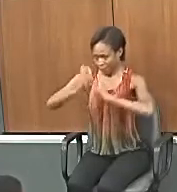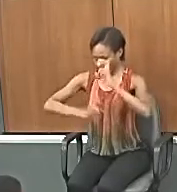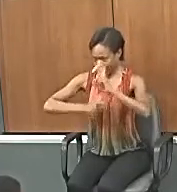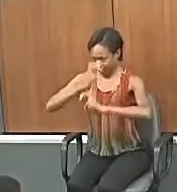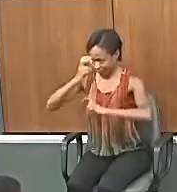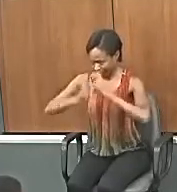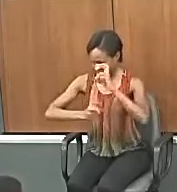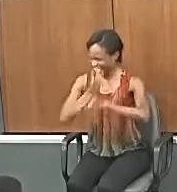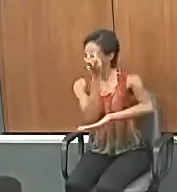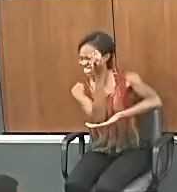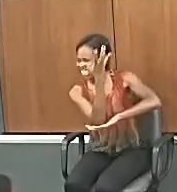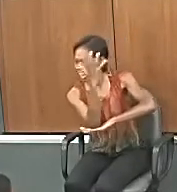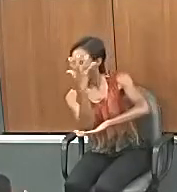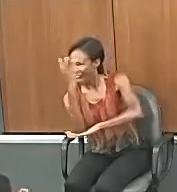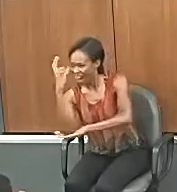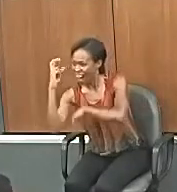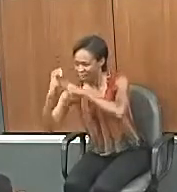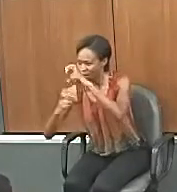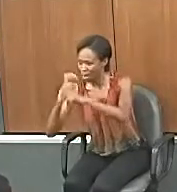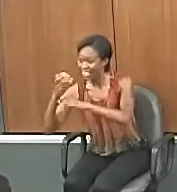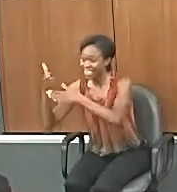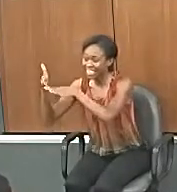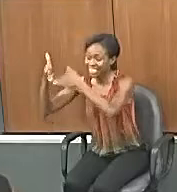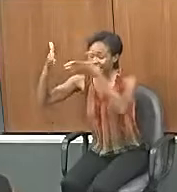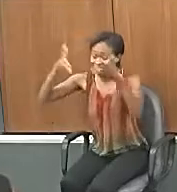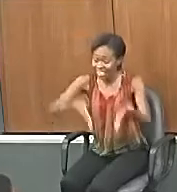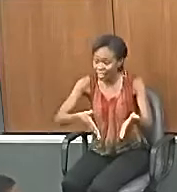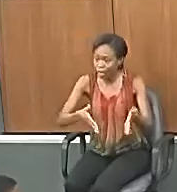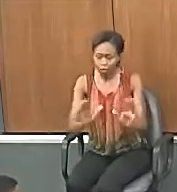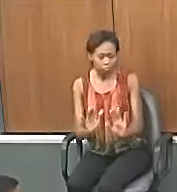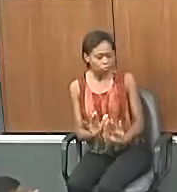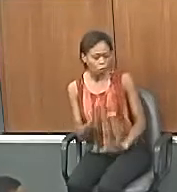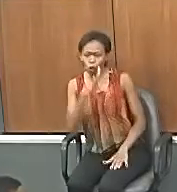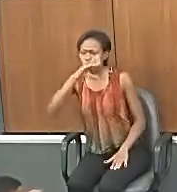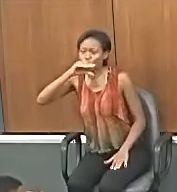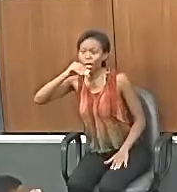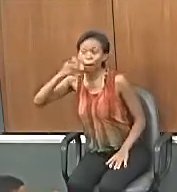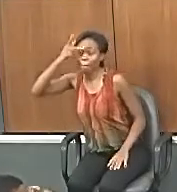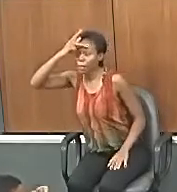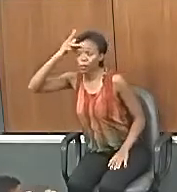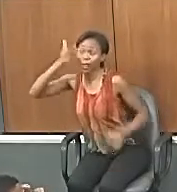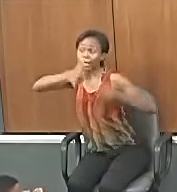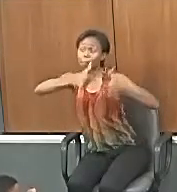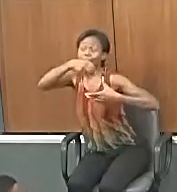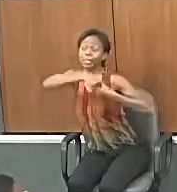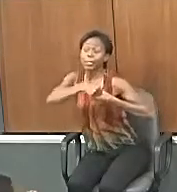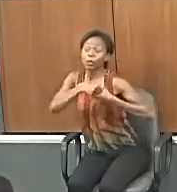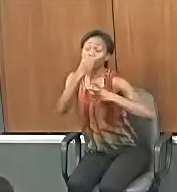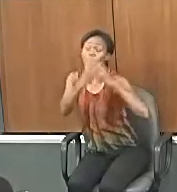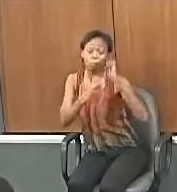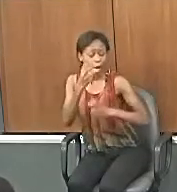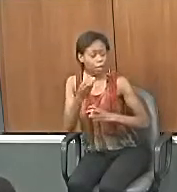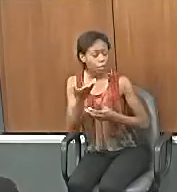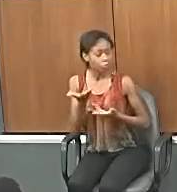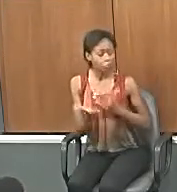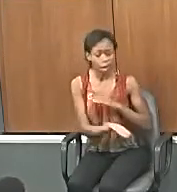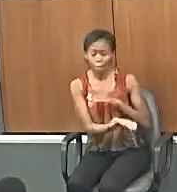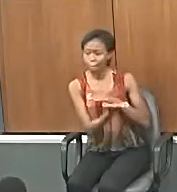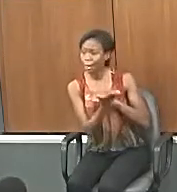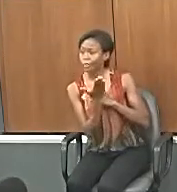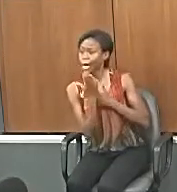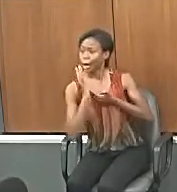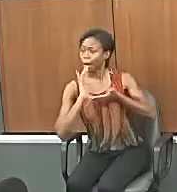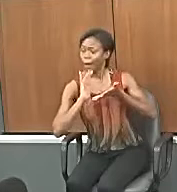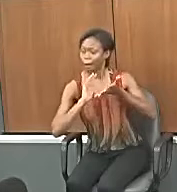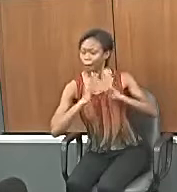ecológicos é difícil você chegar lá se você tem alguma algum funcionário é desse parque que compreende a